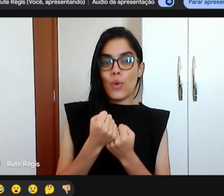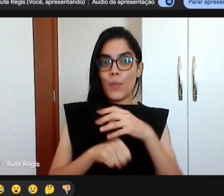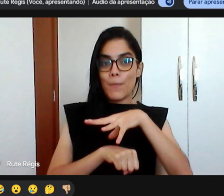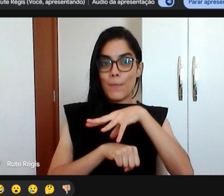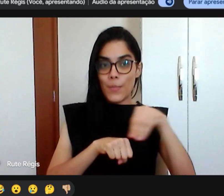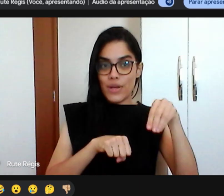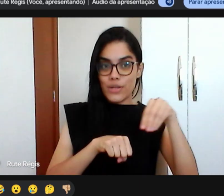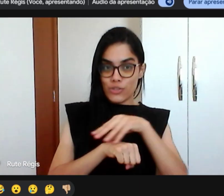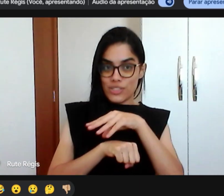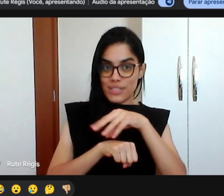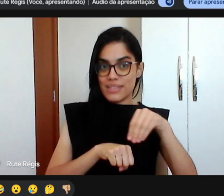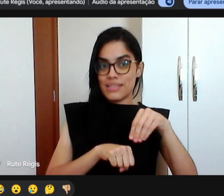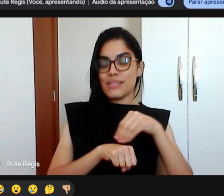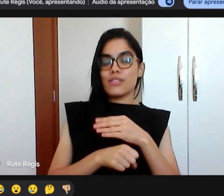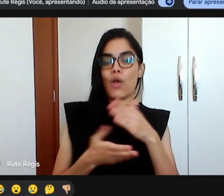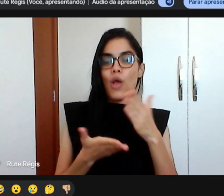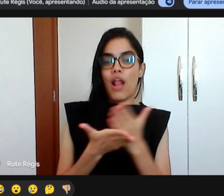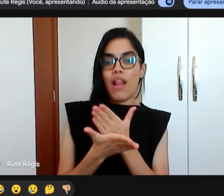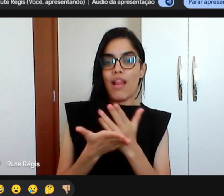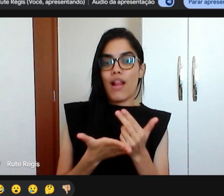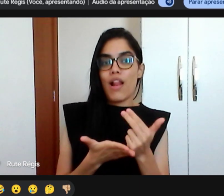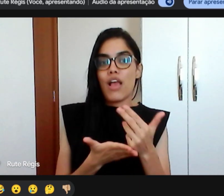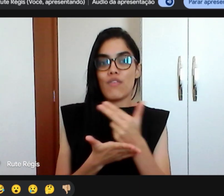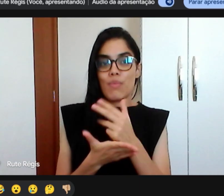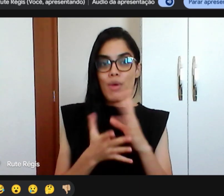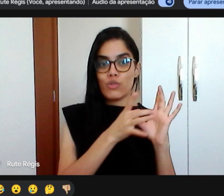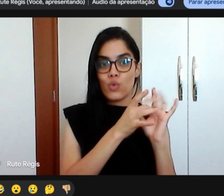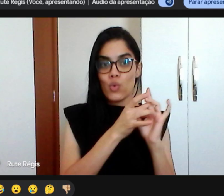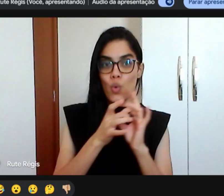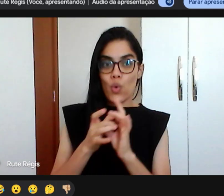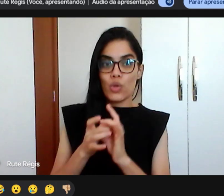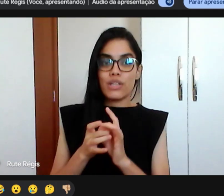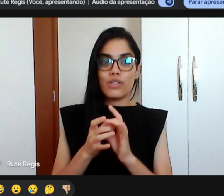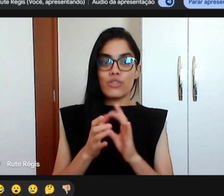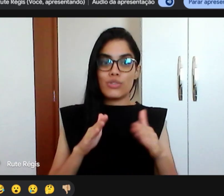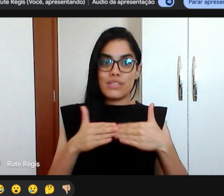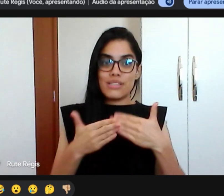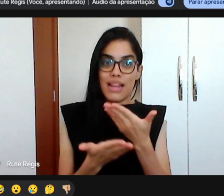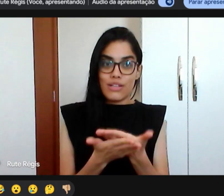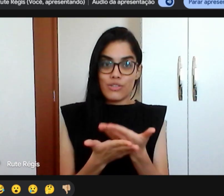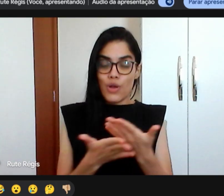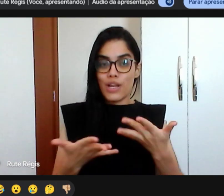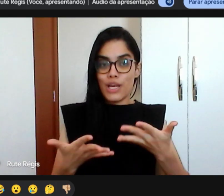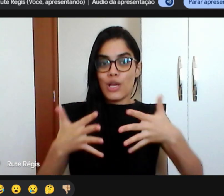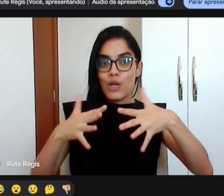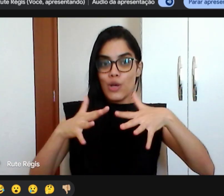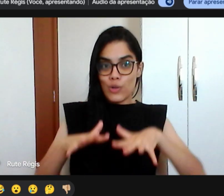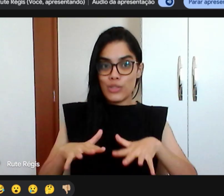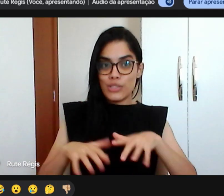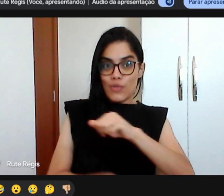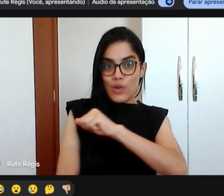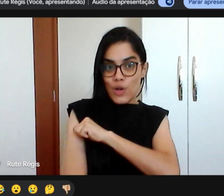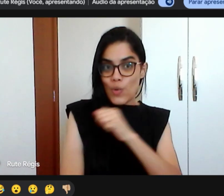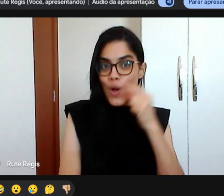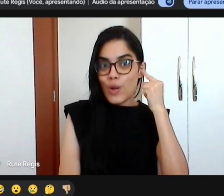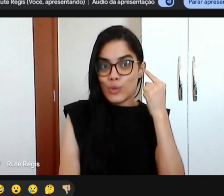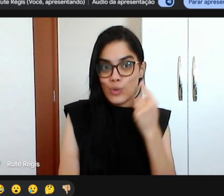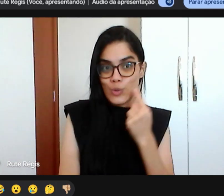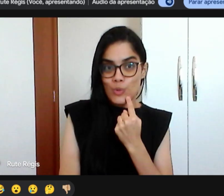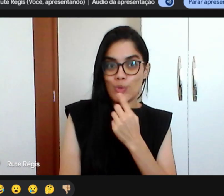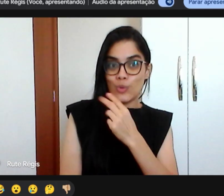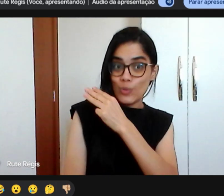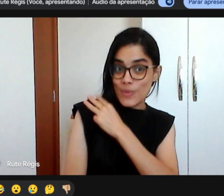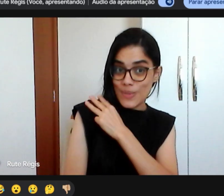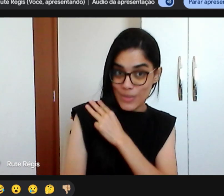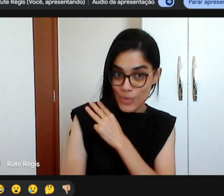visual com a mediação do livro-imagem, focada no contexto de sala de aula inclusiva